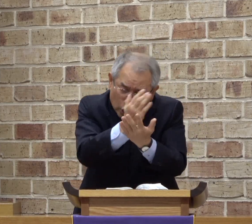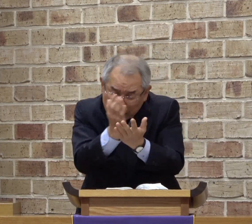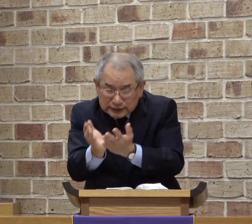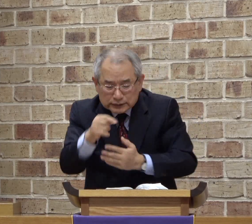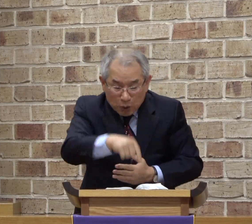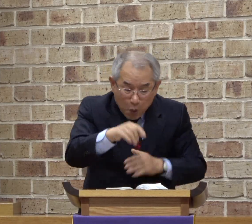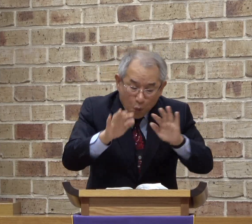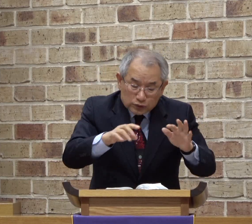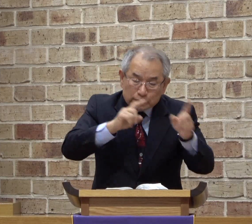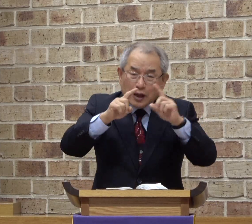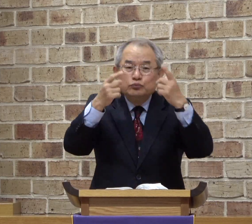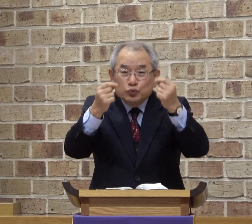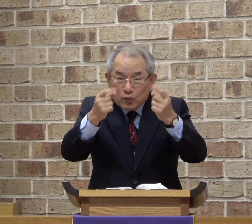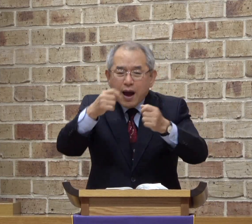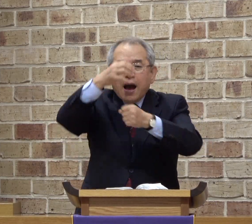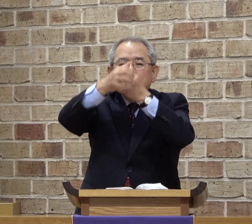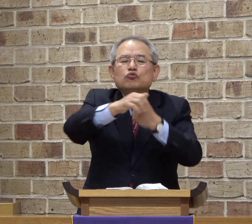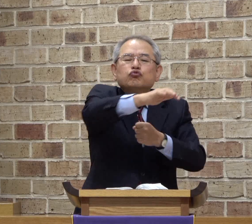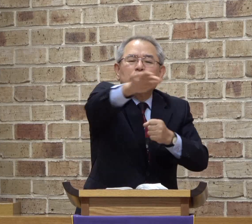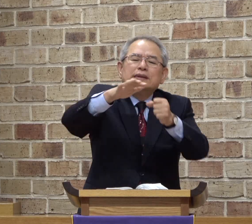값없이 받는다.